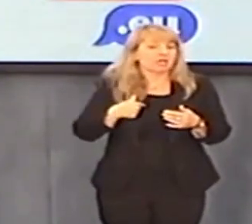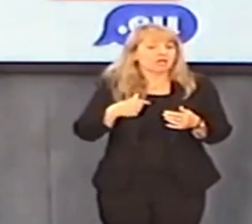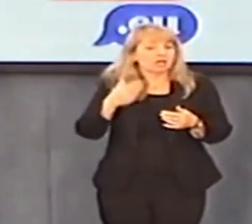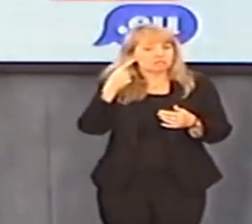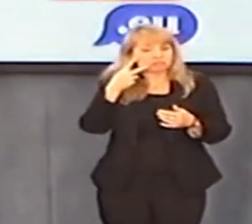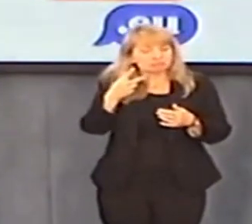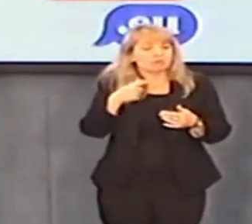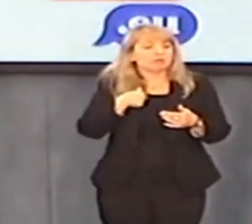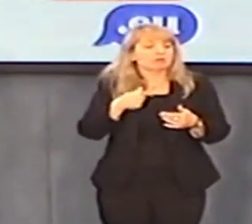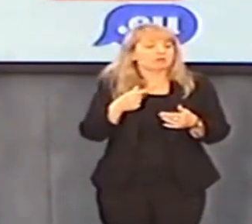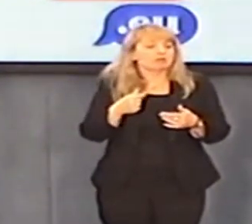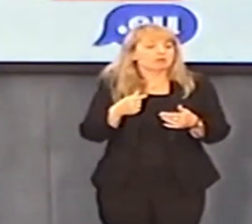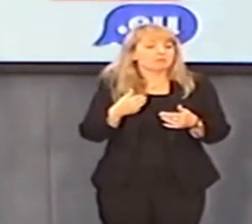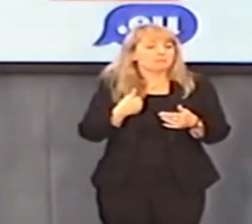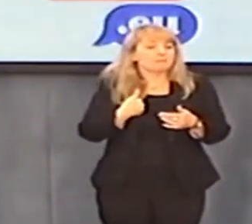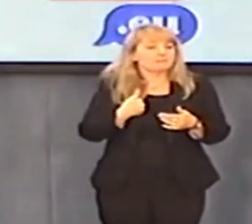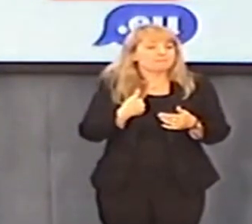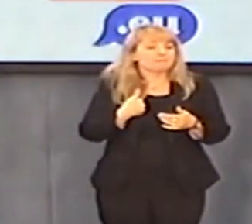Mianowicie zostałem